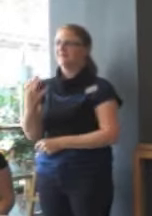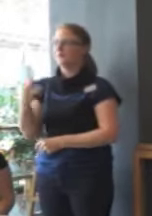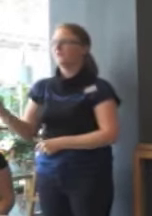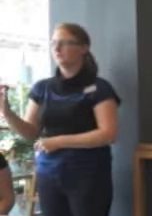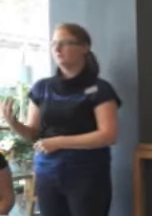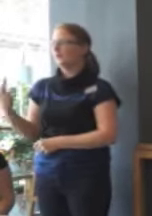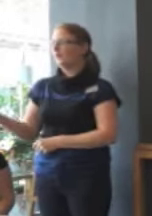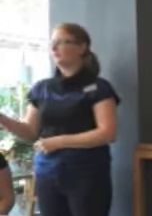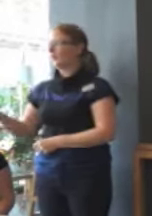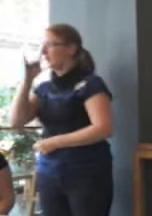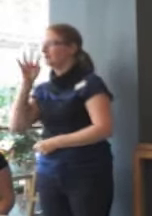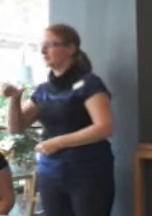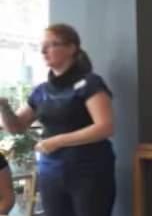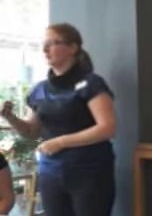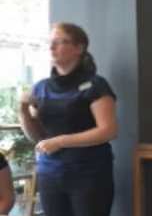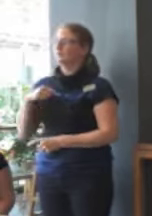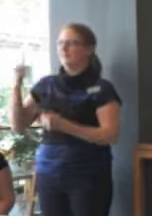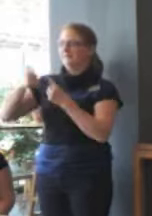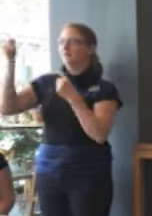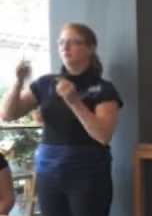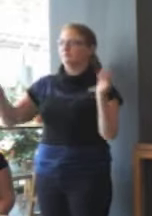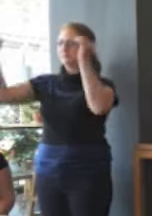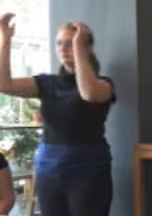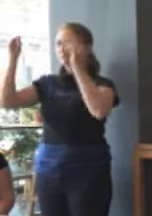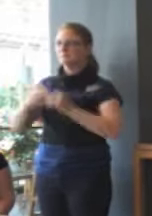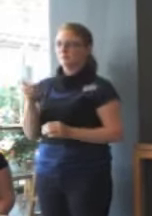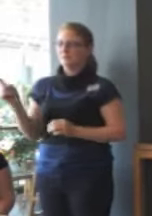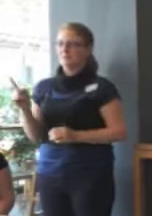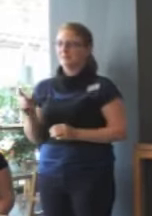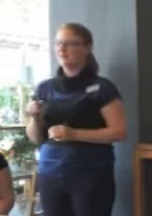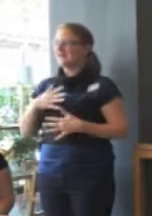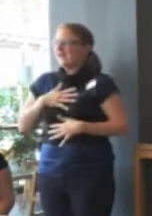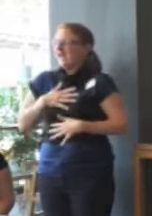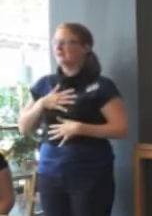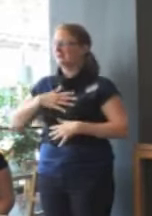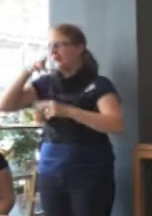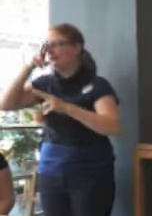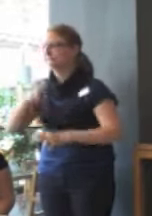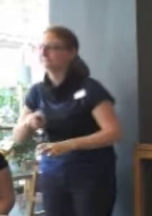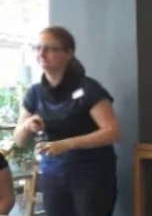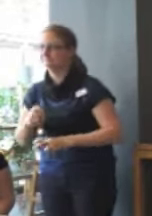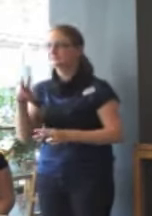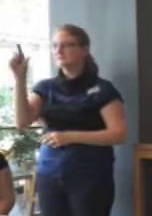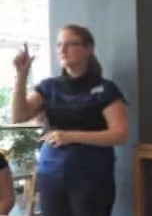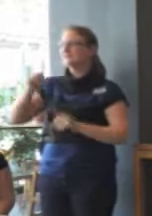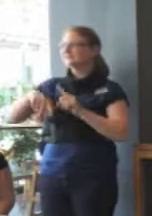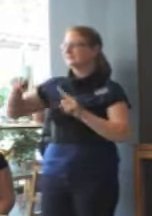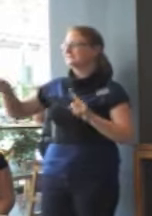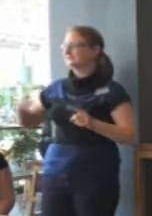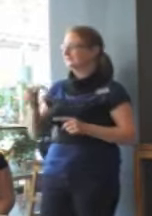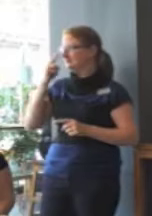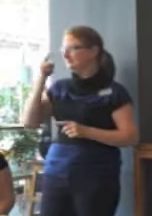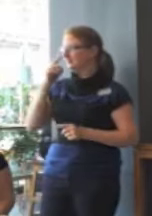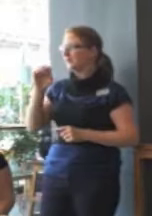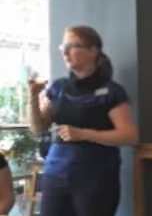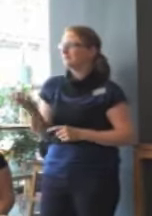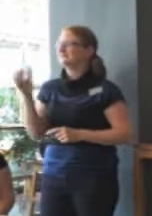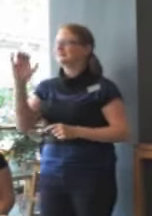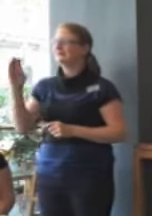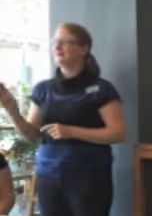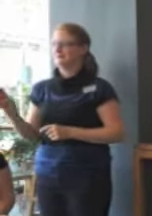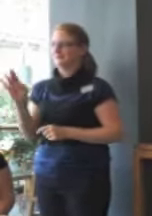så toppar vi också. Och alla ni som älskar att jaga statistik, så gå in på OECDs statistik. Vi kommer att hitta